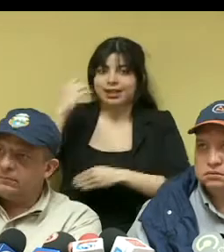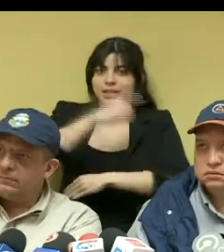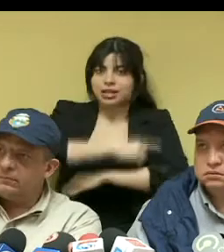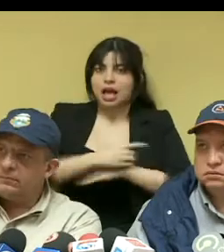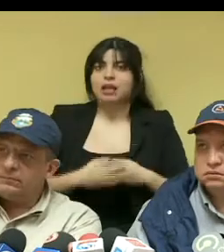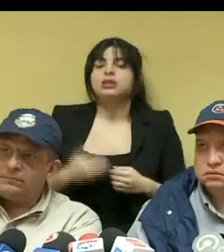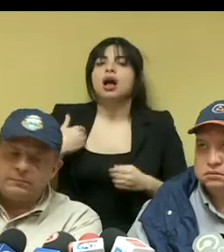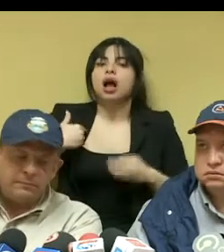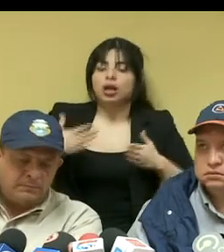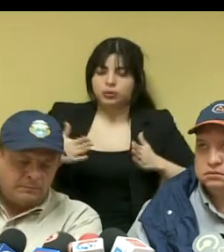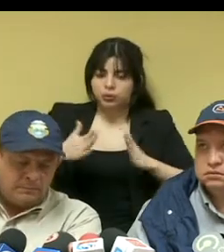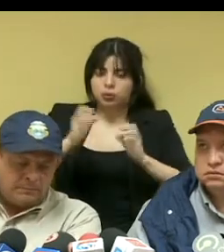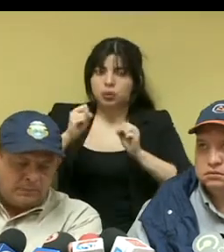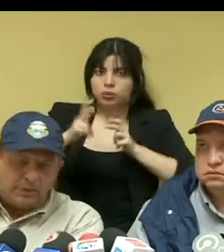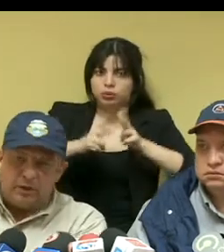horas.